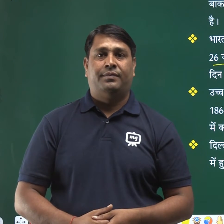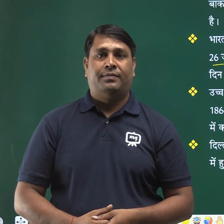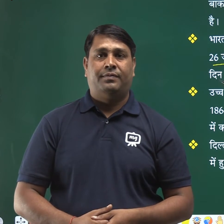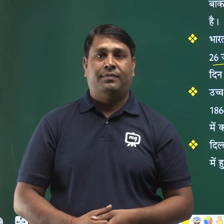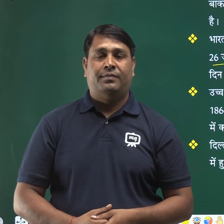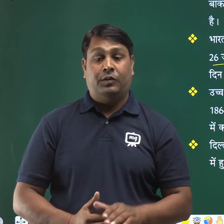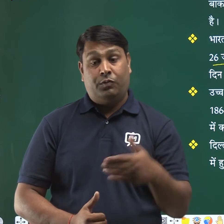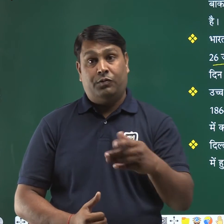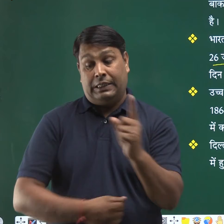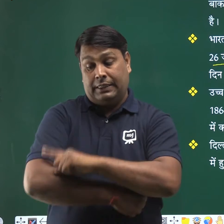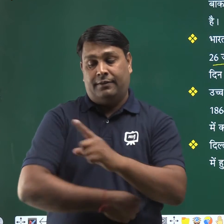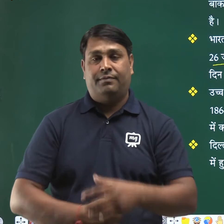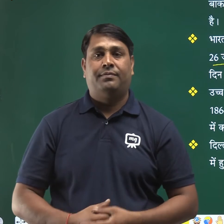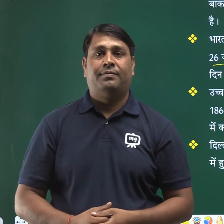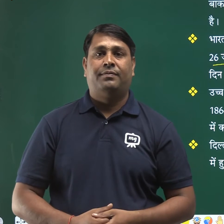उसी दिन